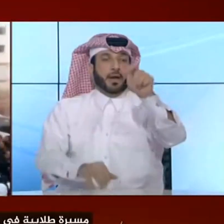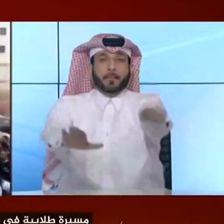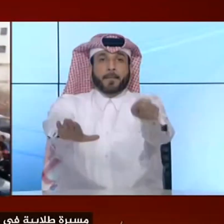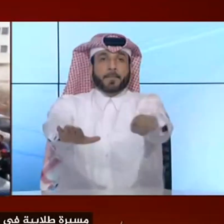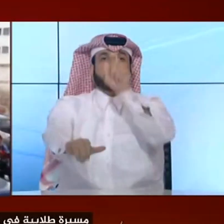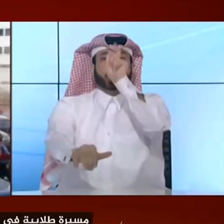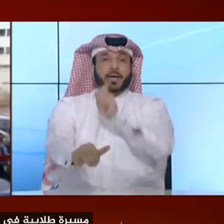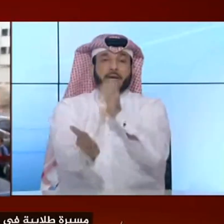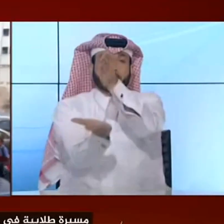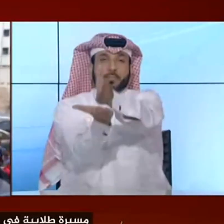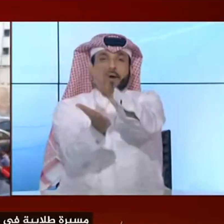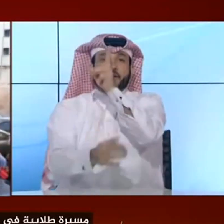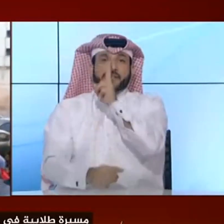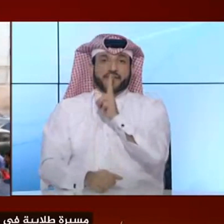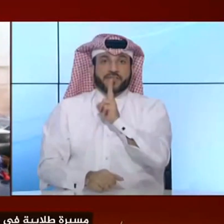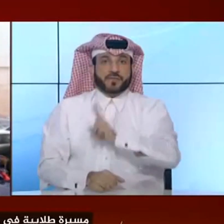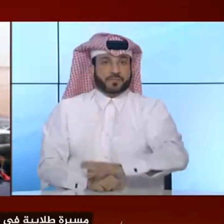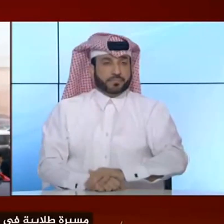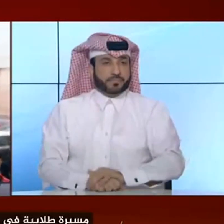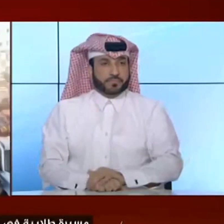تطالب بتطهير القضاء